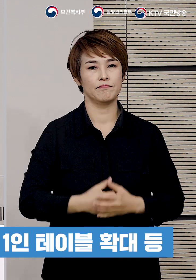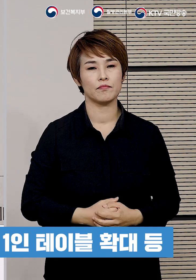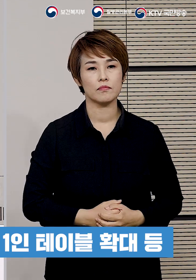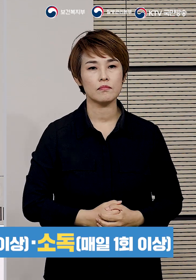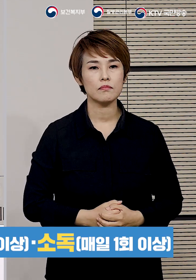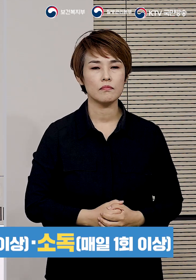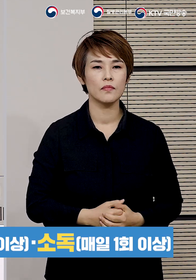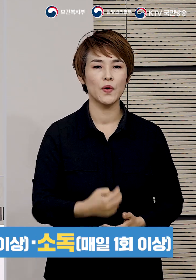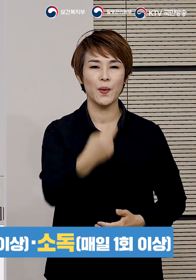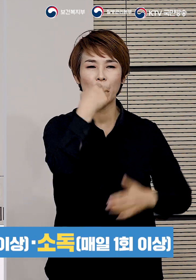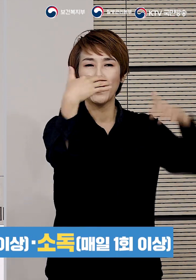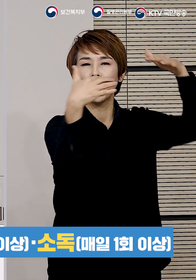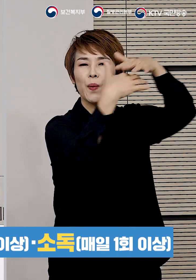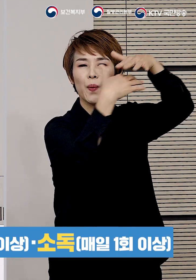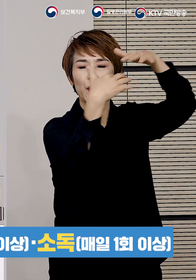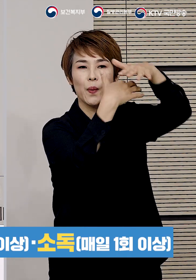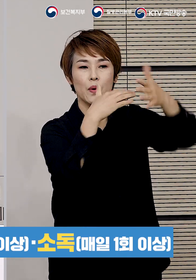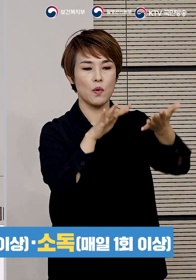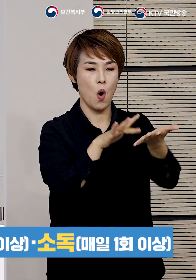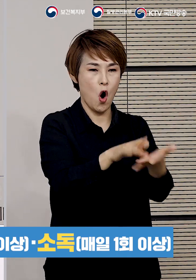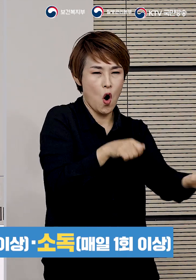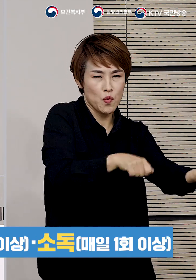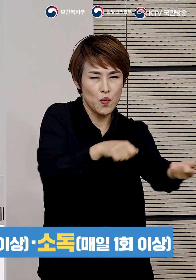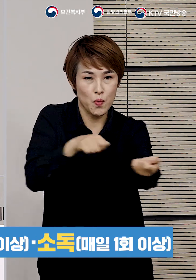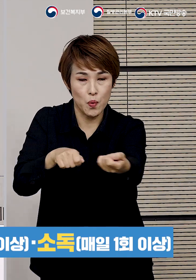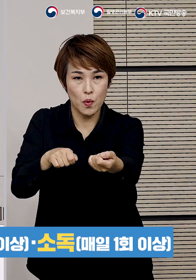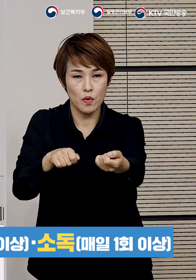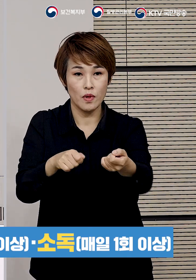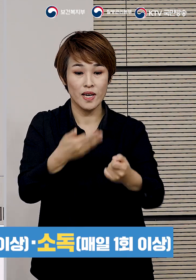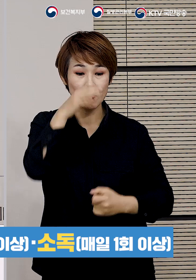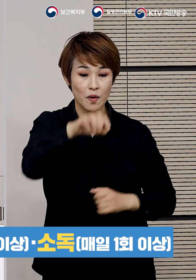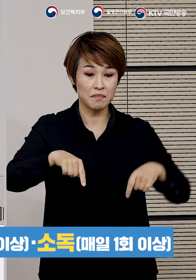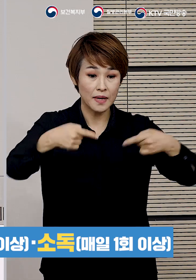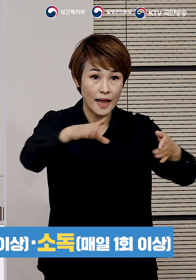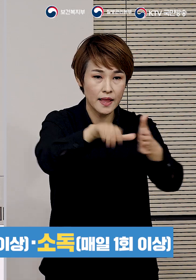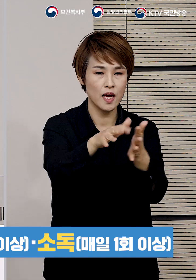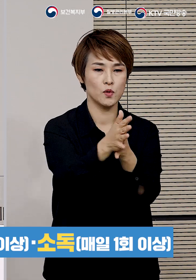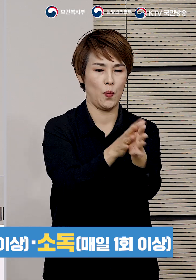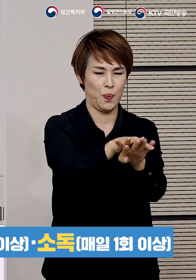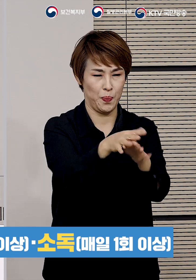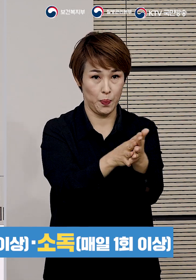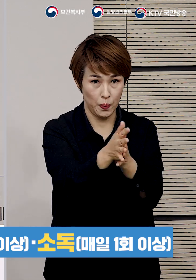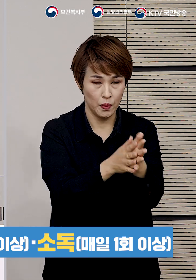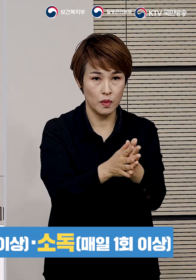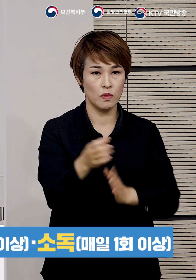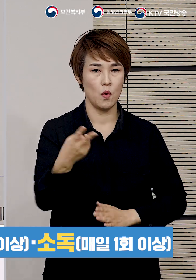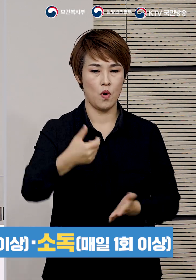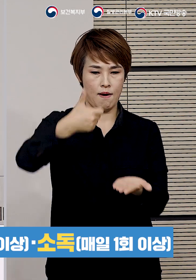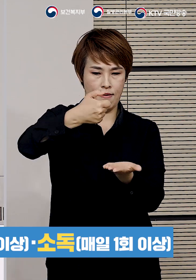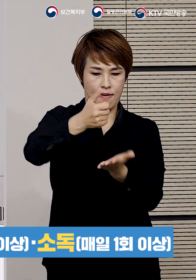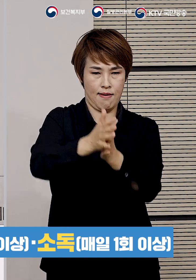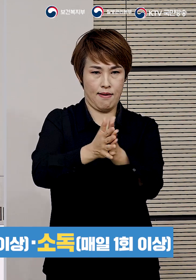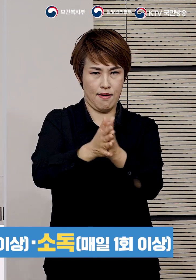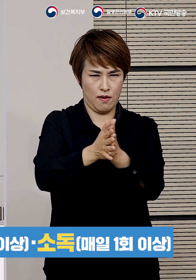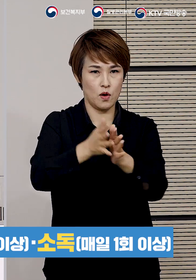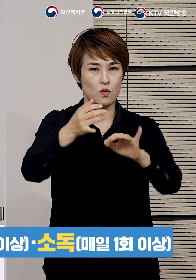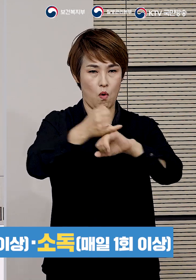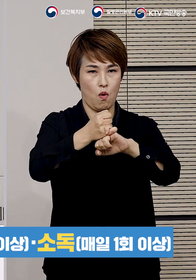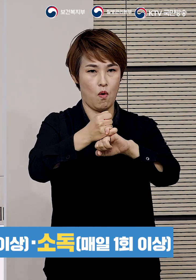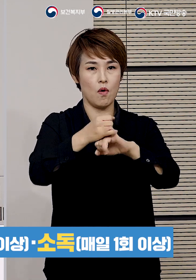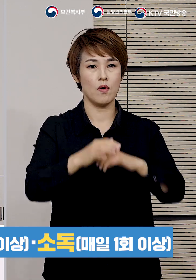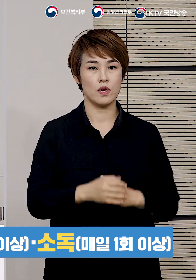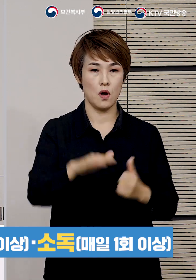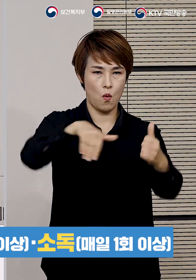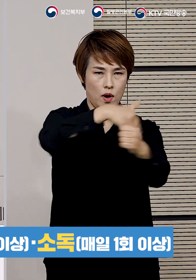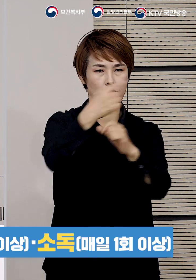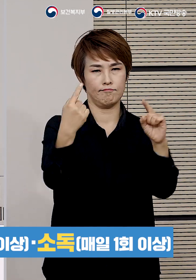최소화하겠습니다. 아울러 주기적인 환기와 소독, 입장 전 손 씻기 또는 손 소독제 사용을